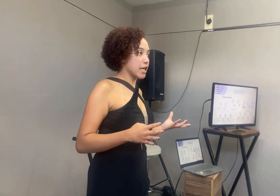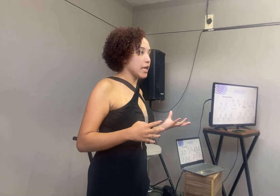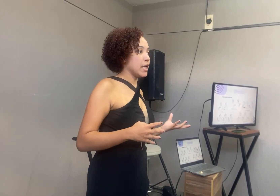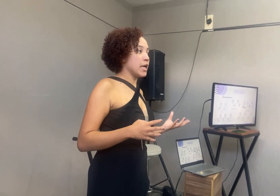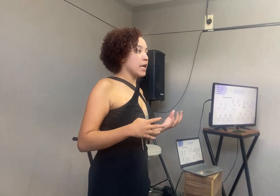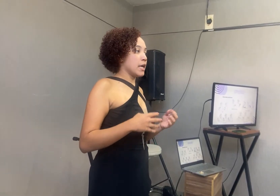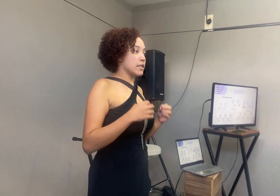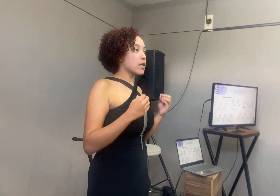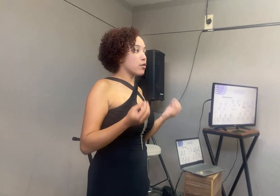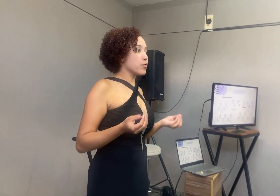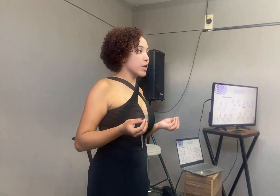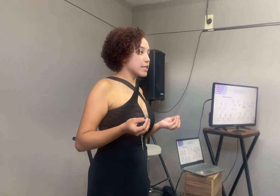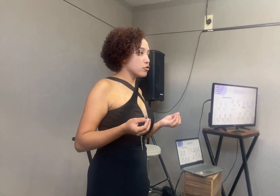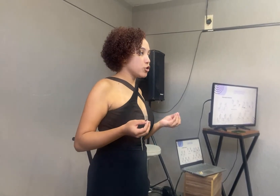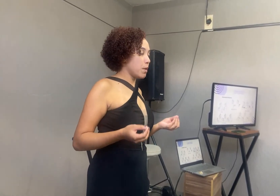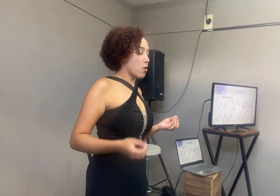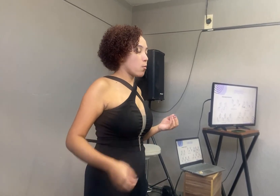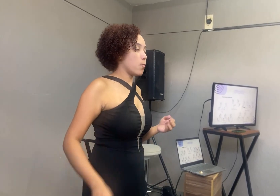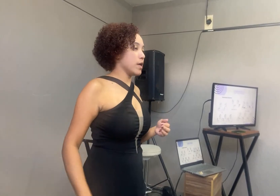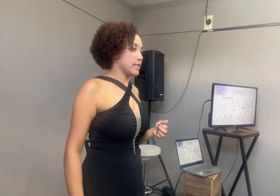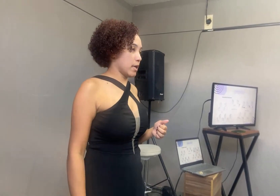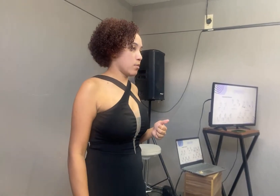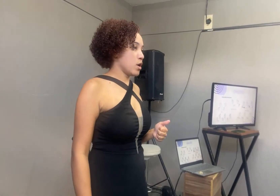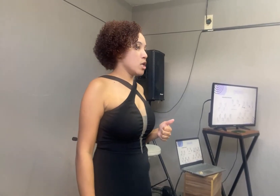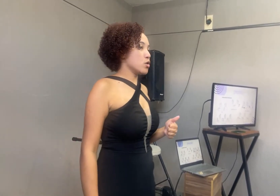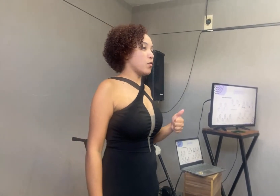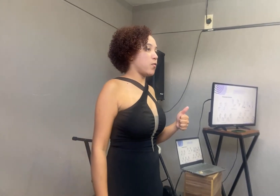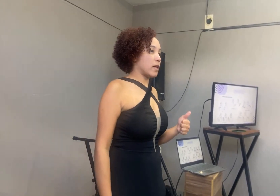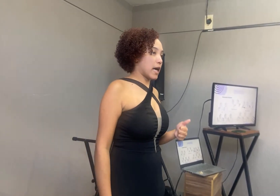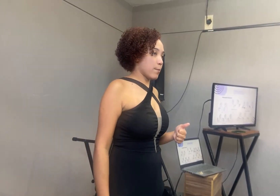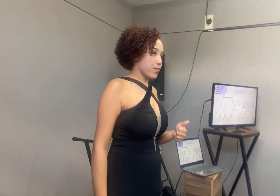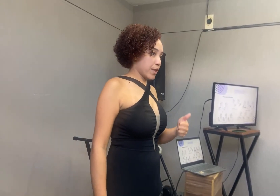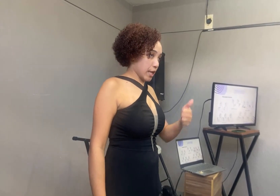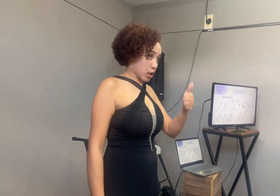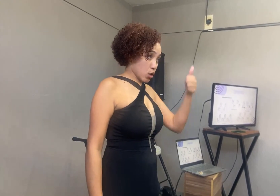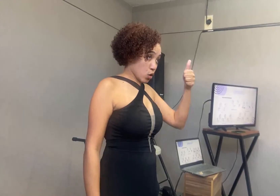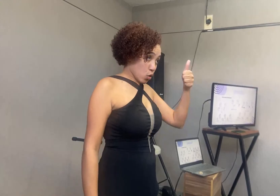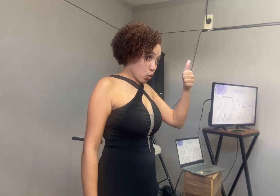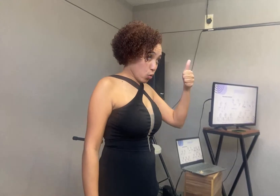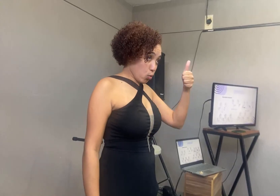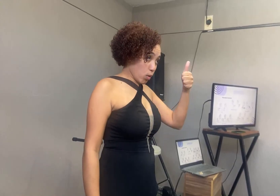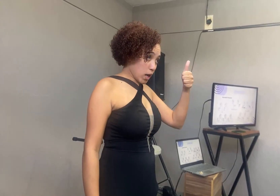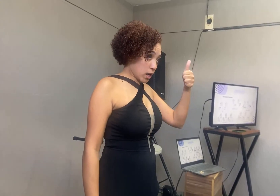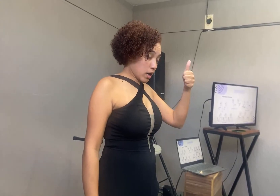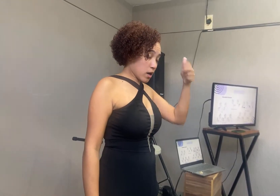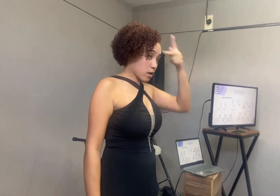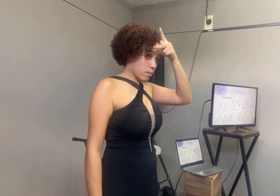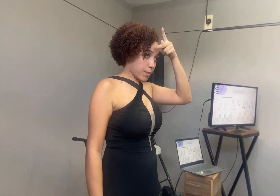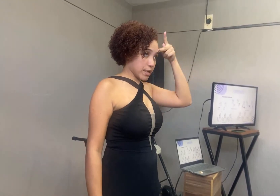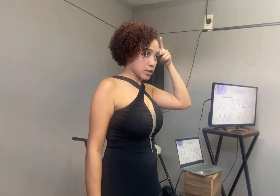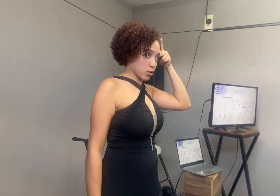né, da configuração de mão. Por exemplo, então eu vou falar, tem uma